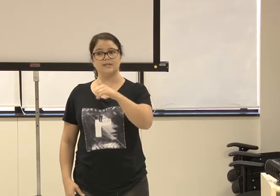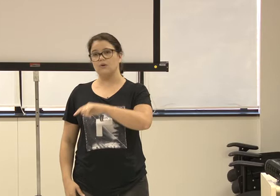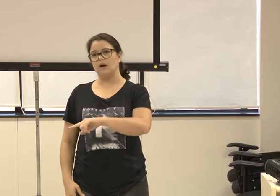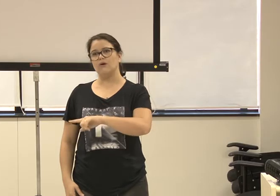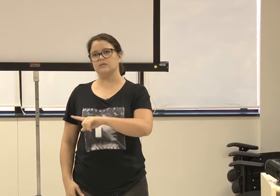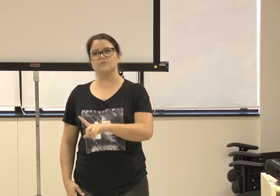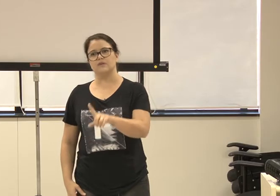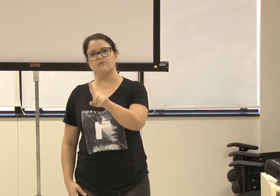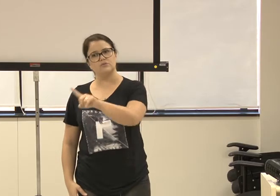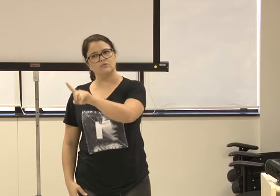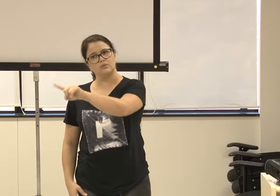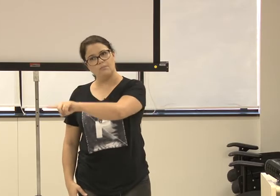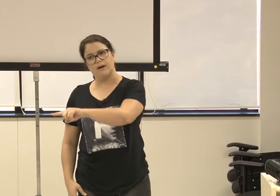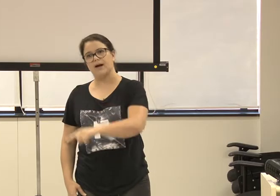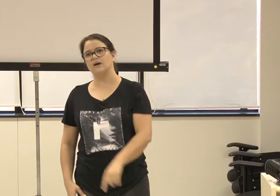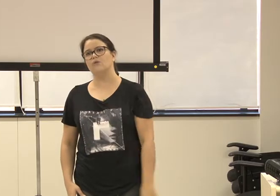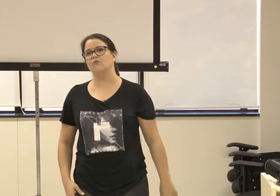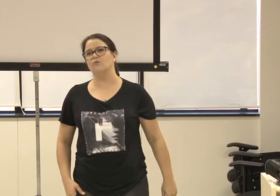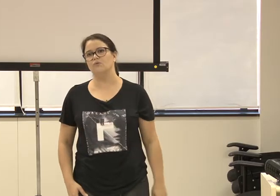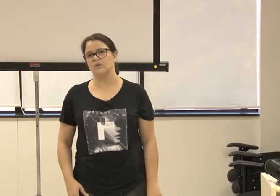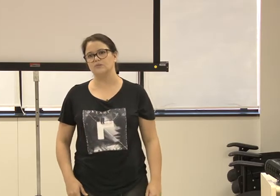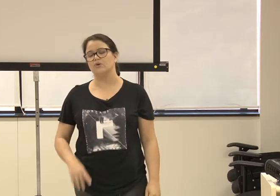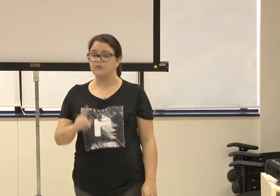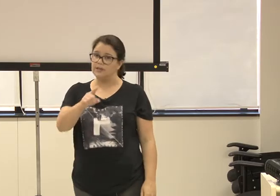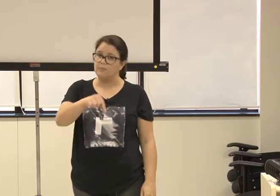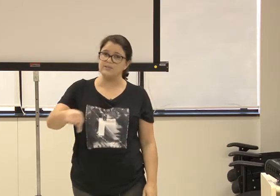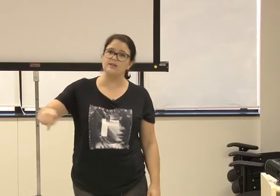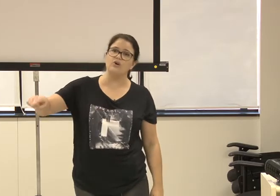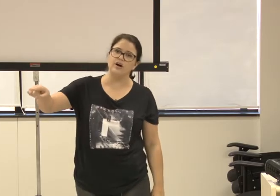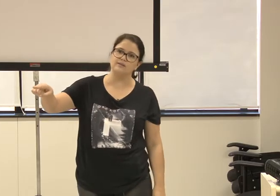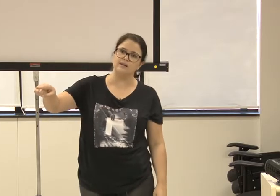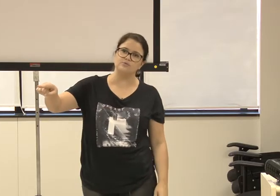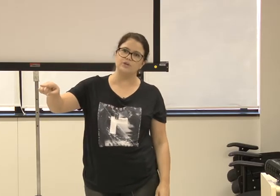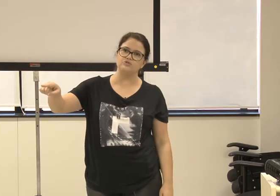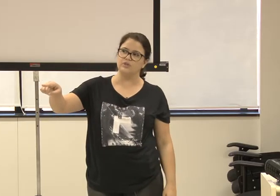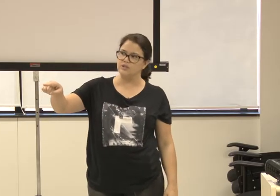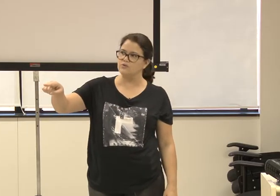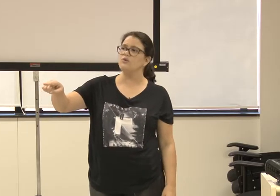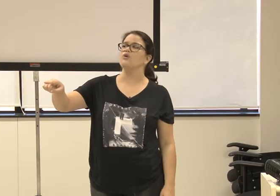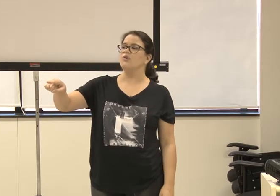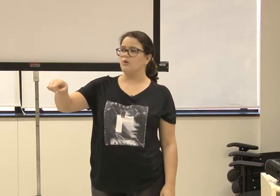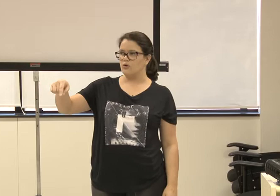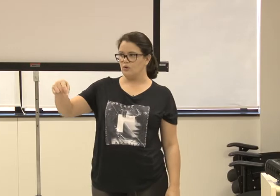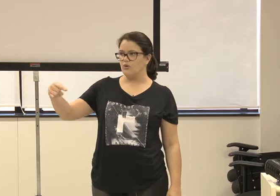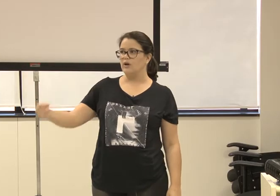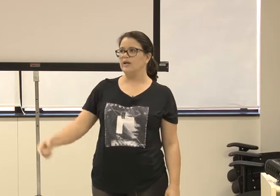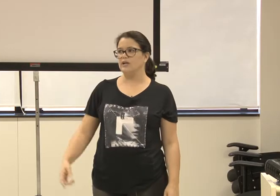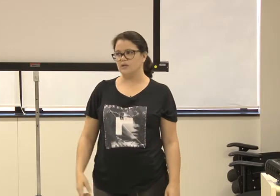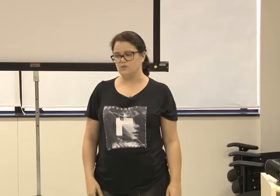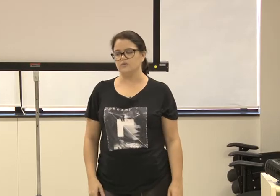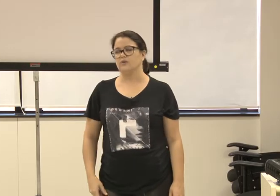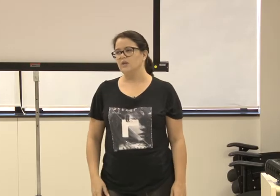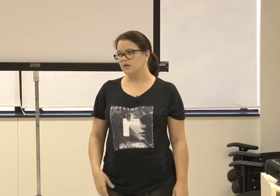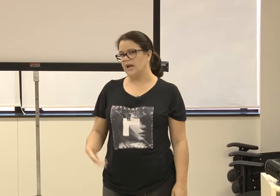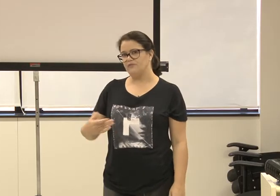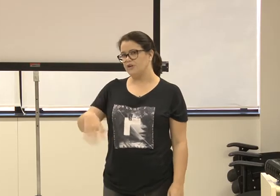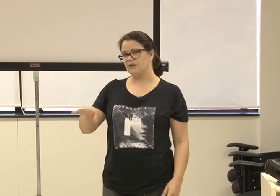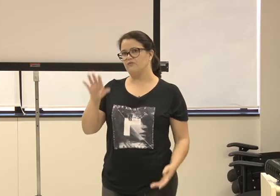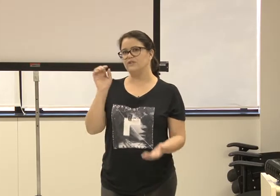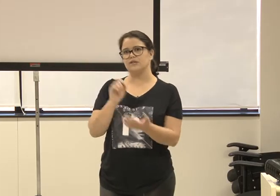é o responsável, o seguro não paga o coisa do outro e depois ele corre atrás do prejuízo. Isso. E aí foi isso que eu fiz. Dei